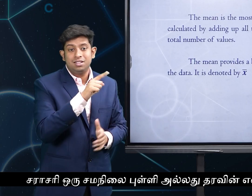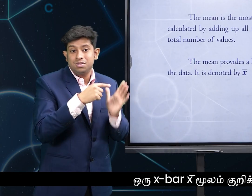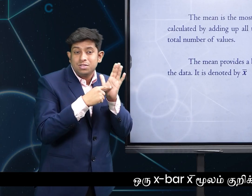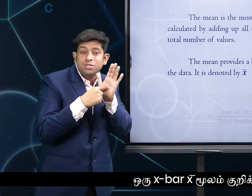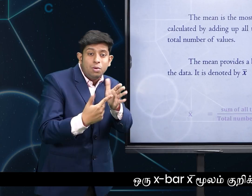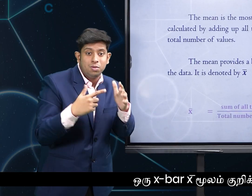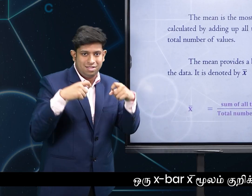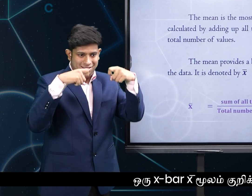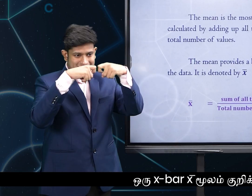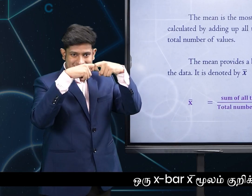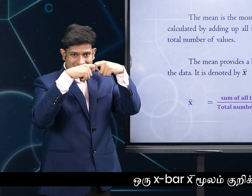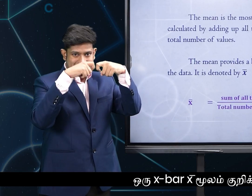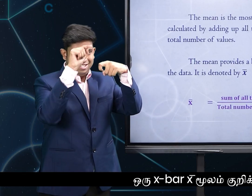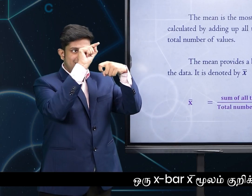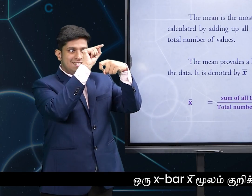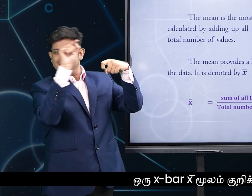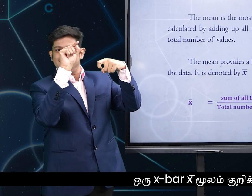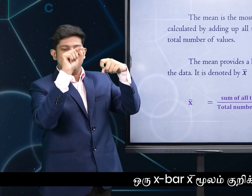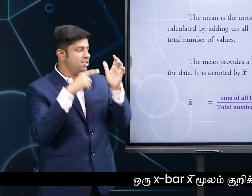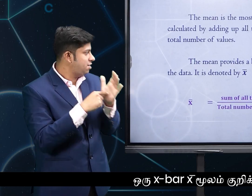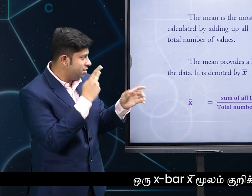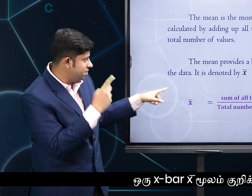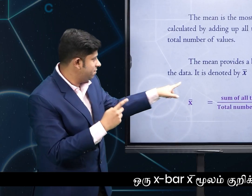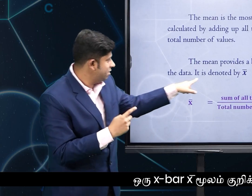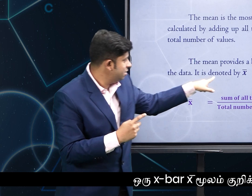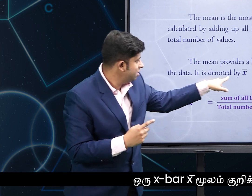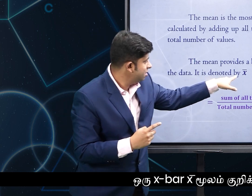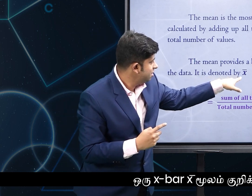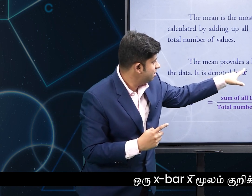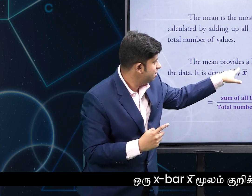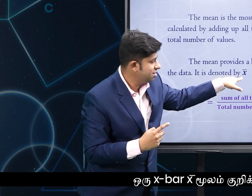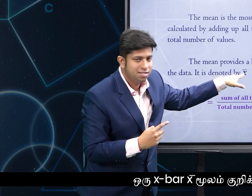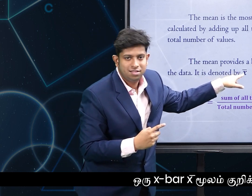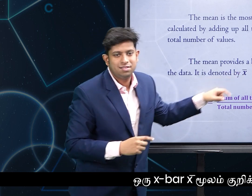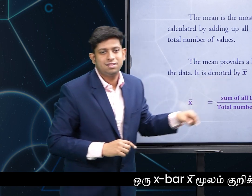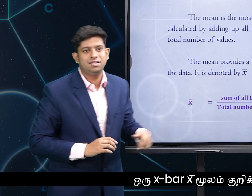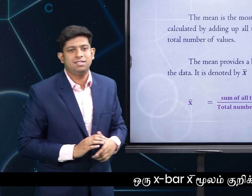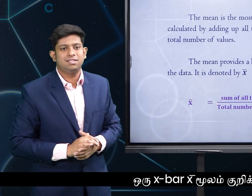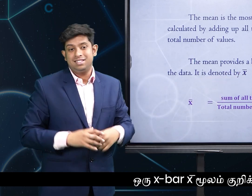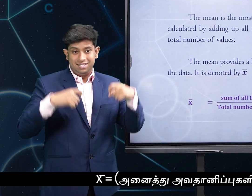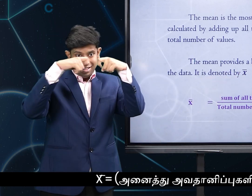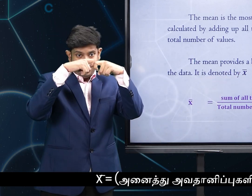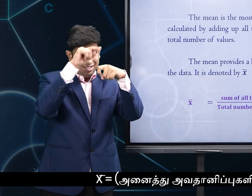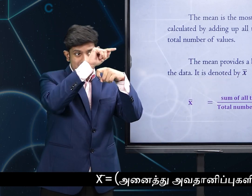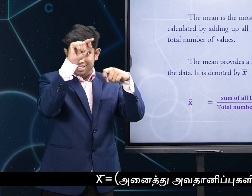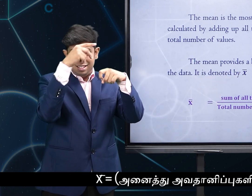ஒரு எக்ஸ் பார் அல்லது கூட்டு சராசரி எக்ஸ் பார் மூலம் குறிக்கப்படுகிறது. எக்ஸ் பார்